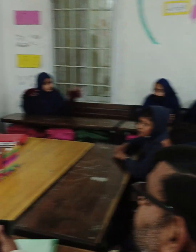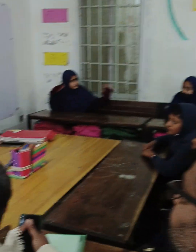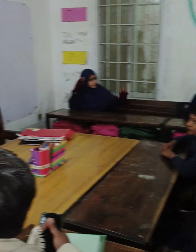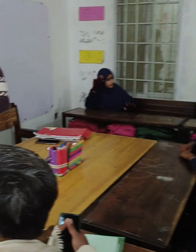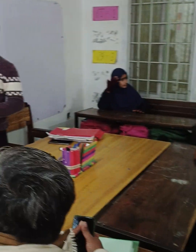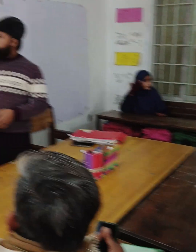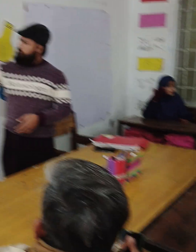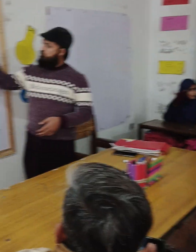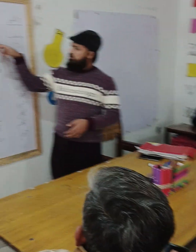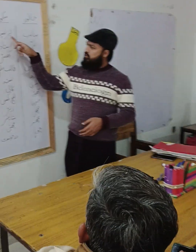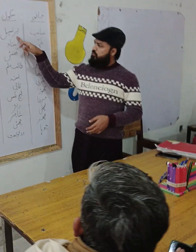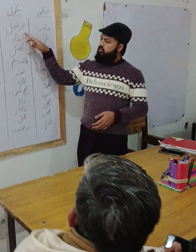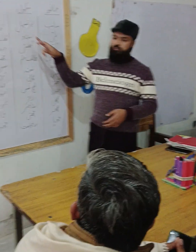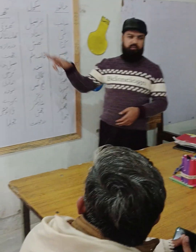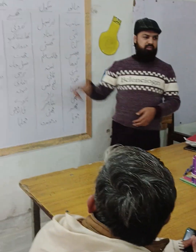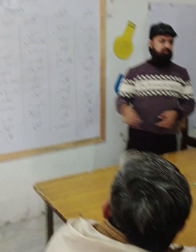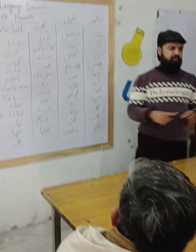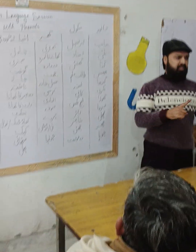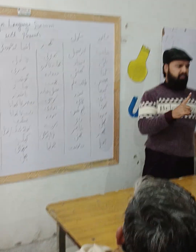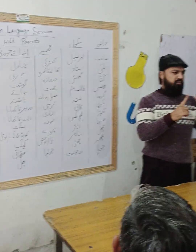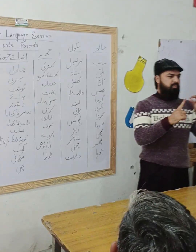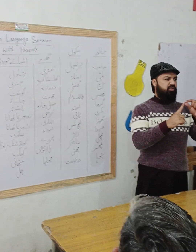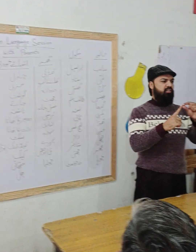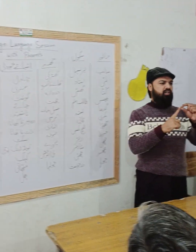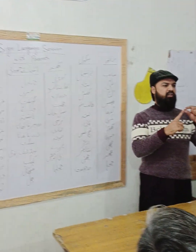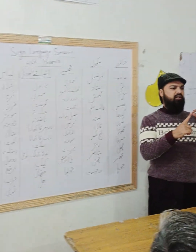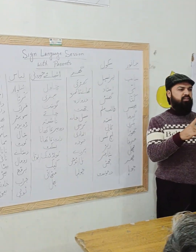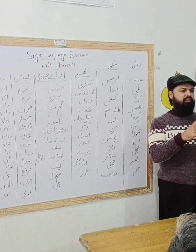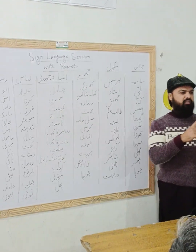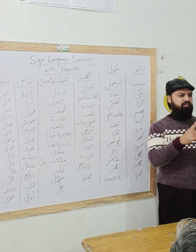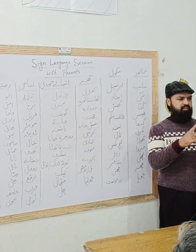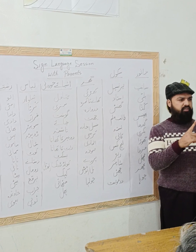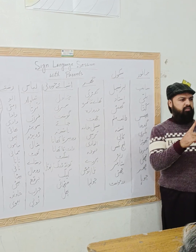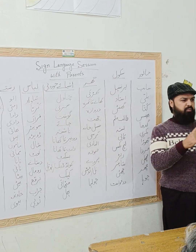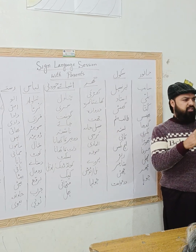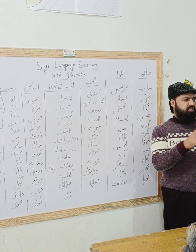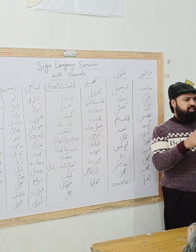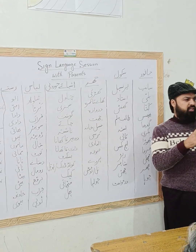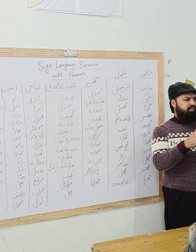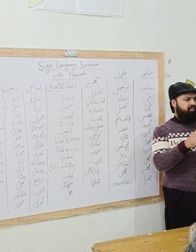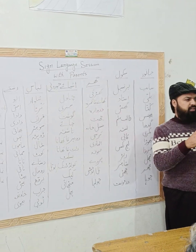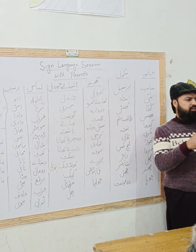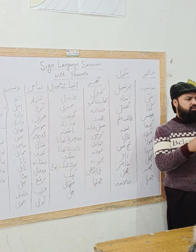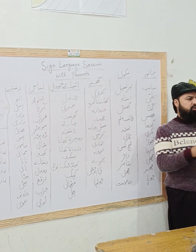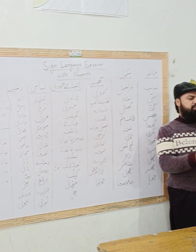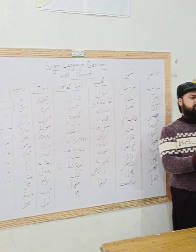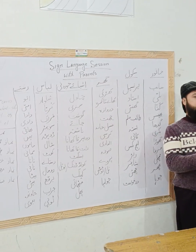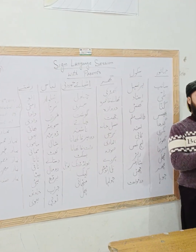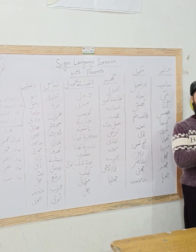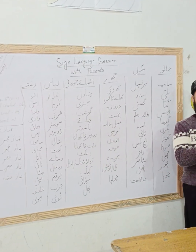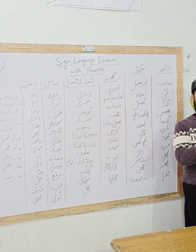प्रिंसिपल है, प्रिंसिपल में सबसे पहले हम ये पी का इशारा करेंगे, पी का इशारा करेंगे और ये साथ हेड का इशारा